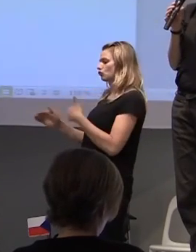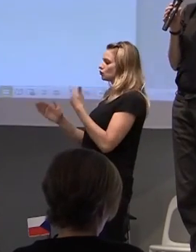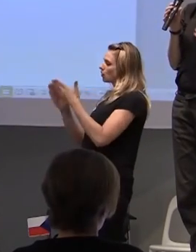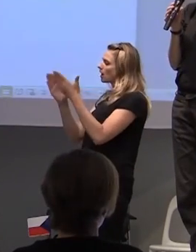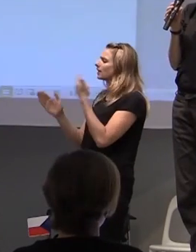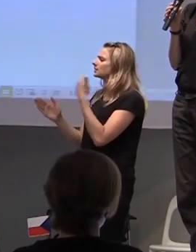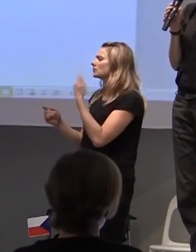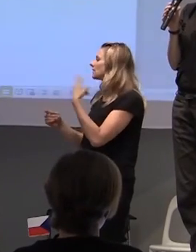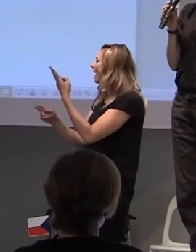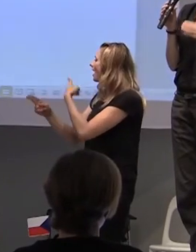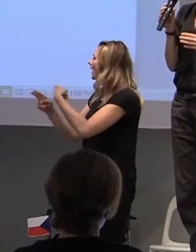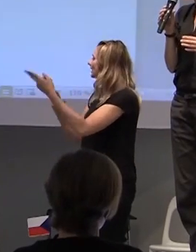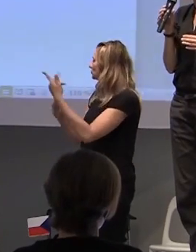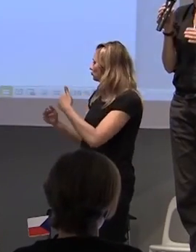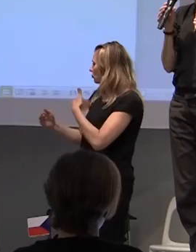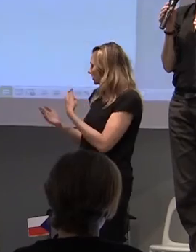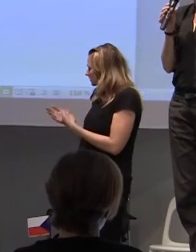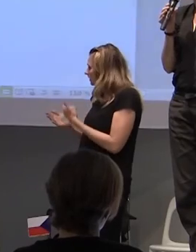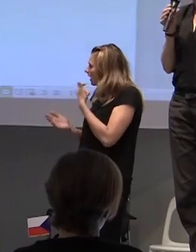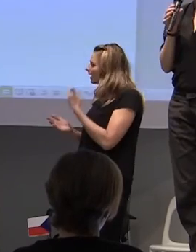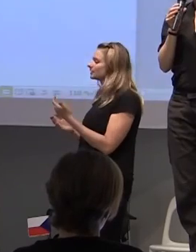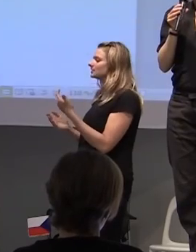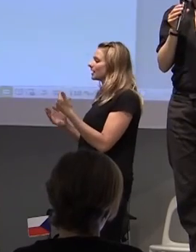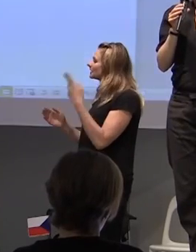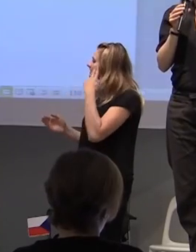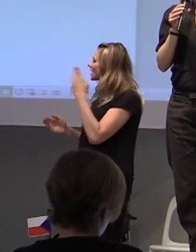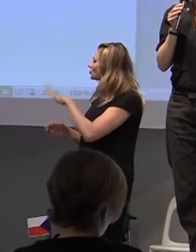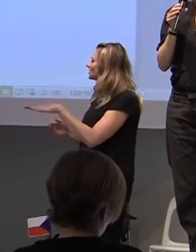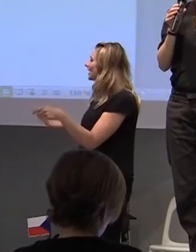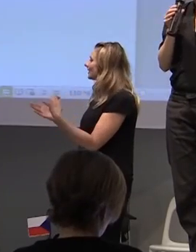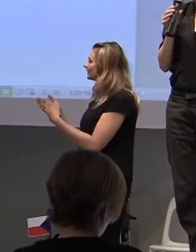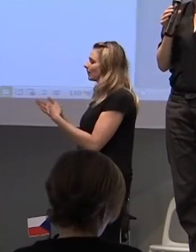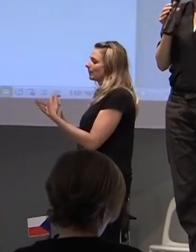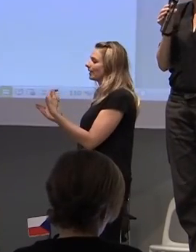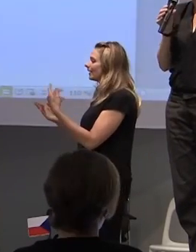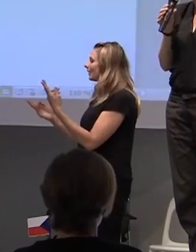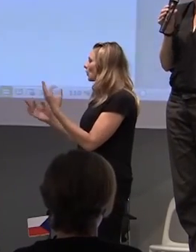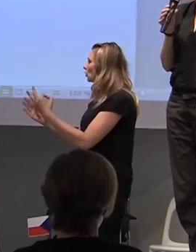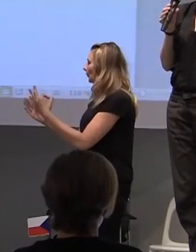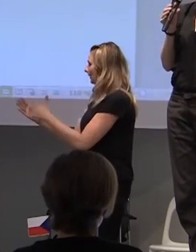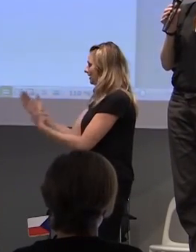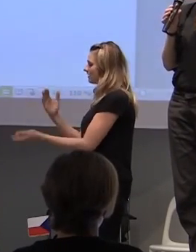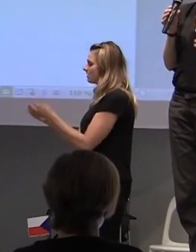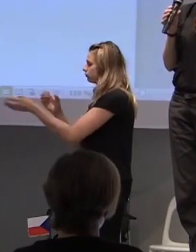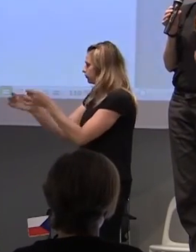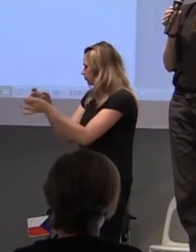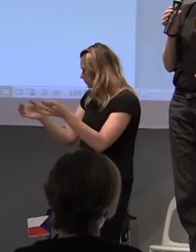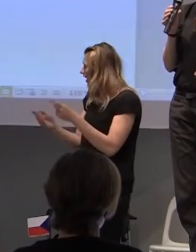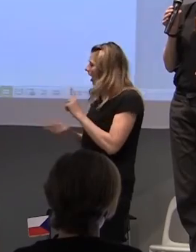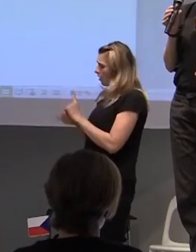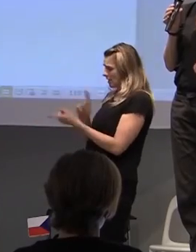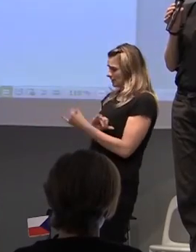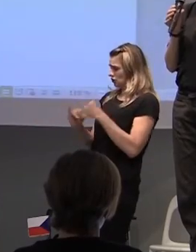úžasnou, jedinečnou školu, zatímco ředitelka by raději školu, která je známá tím, že je prostě pro inkluzivní a raději ze